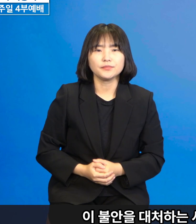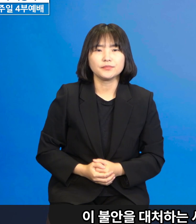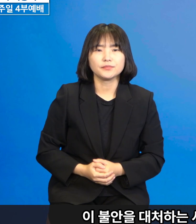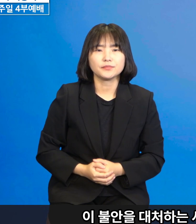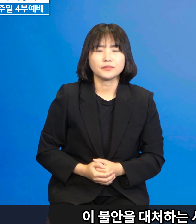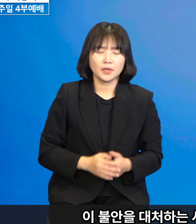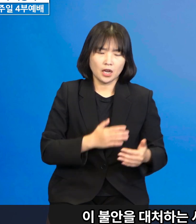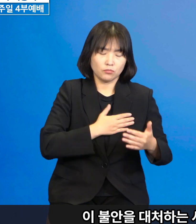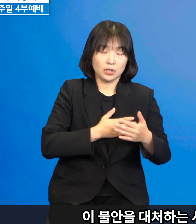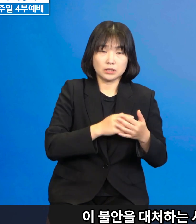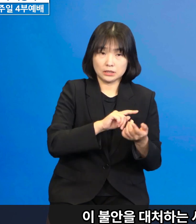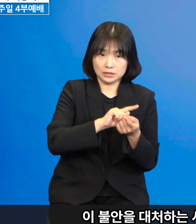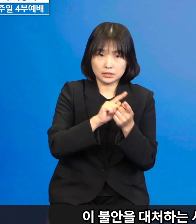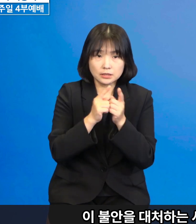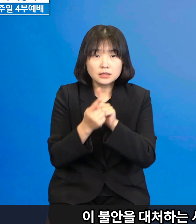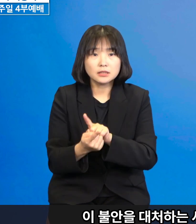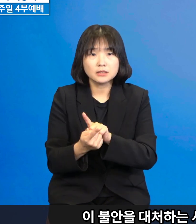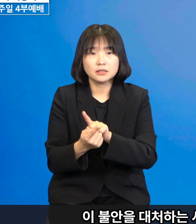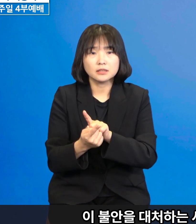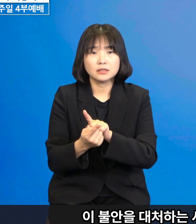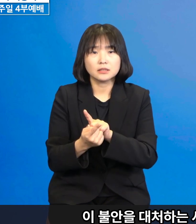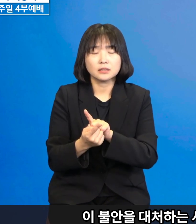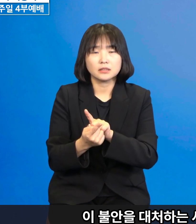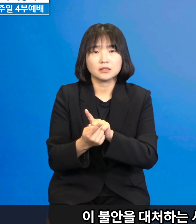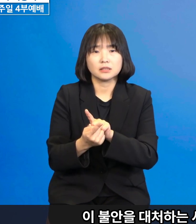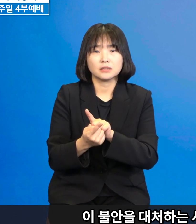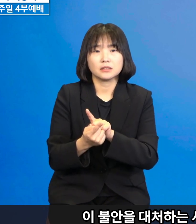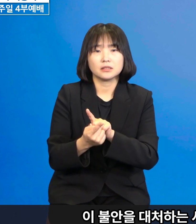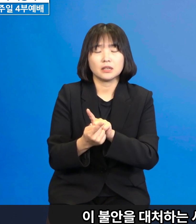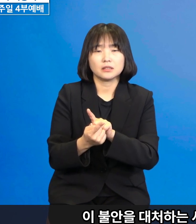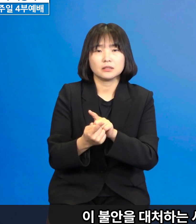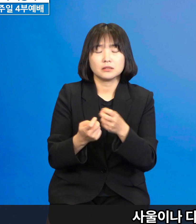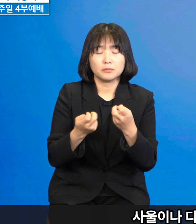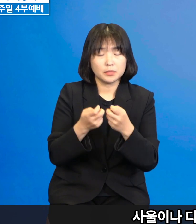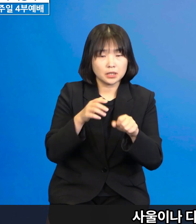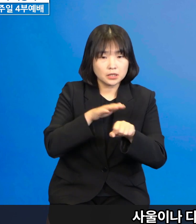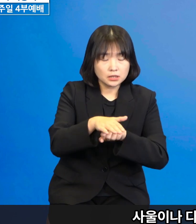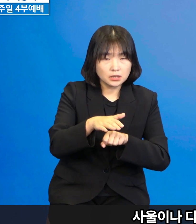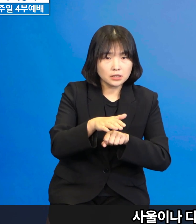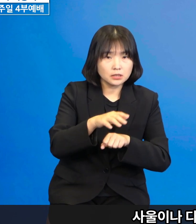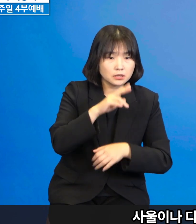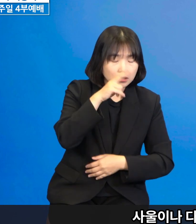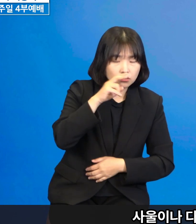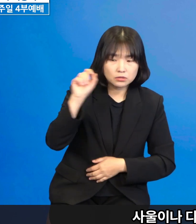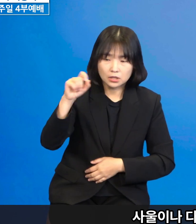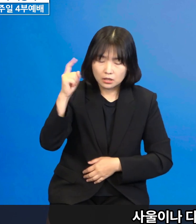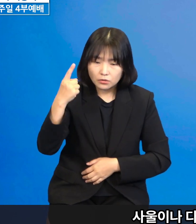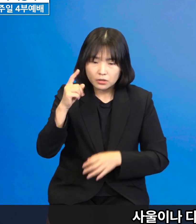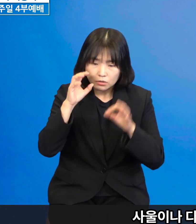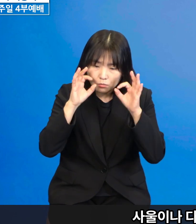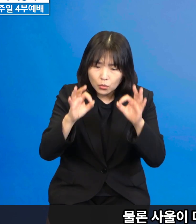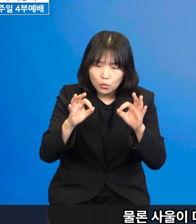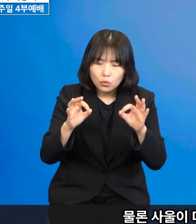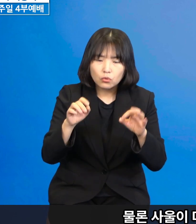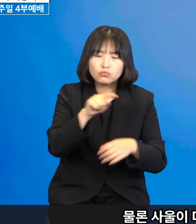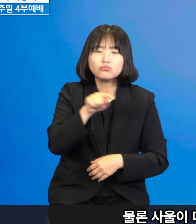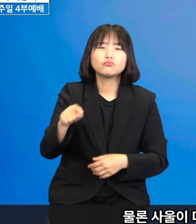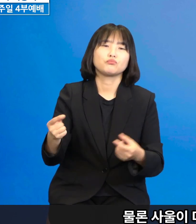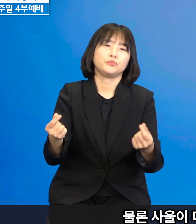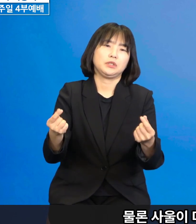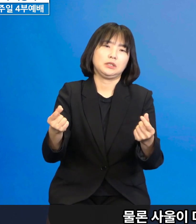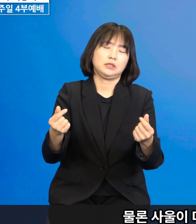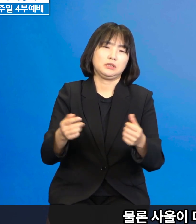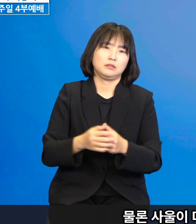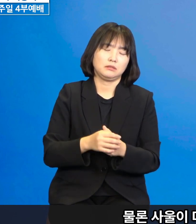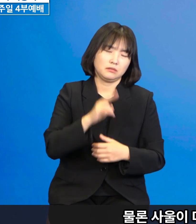이 불안을 대처하는 사울과 다윗의 방식을 보면 사울이나 다윗이나 비슷하죠. 물론 사울이